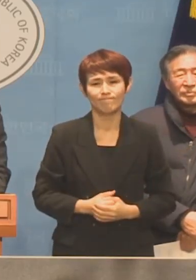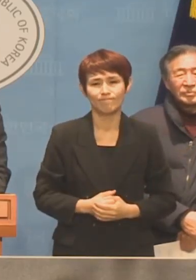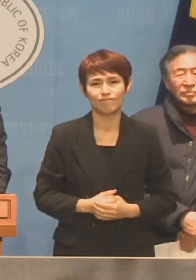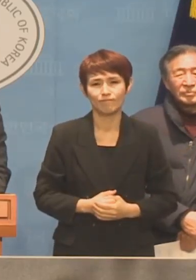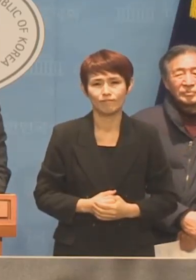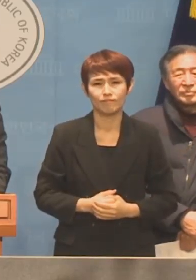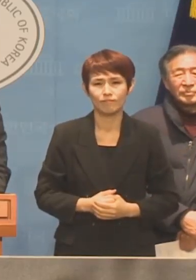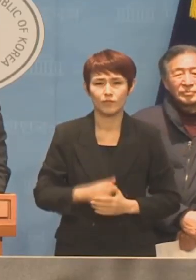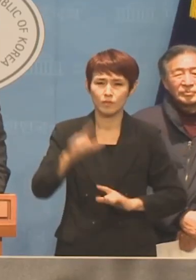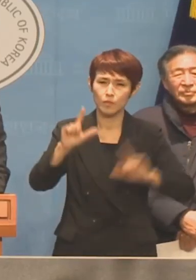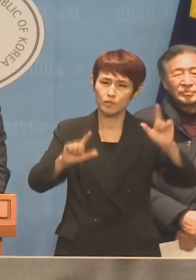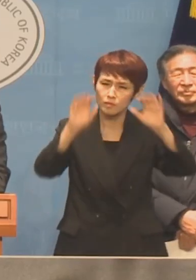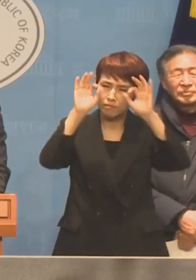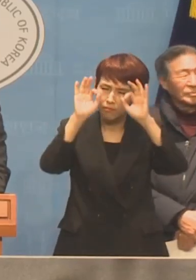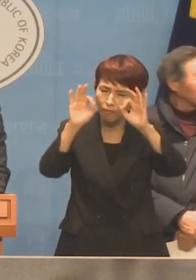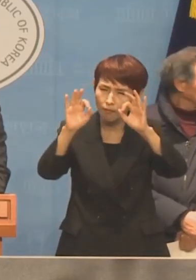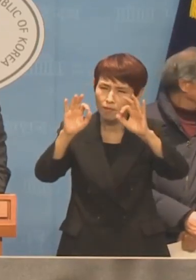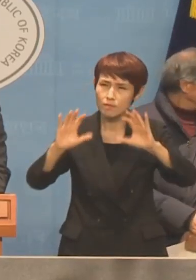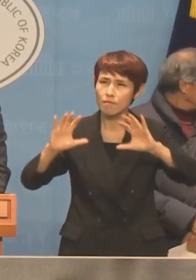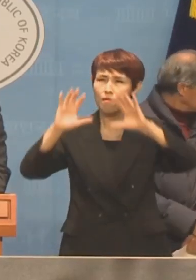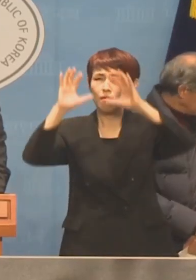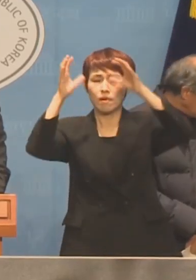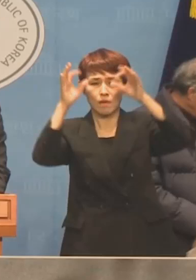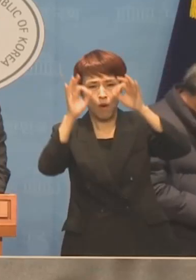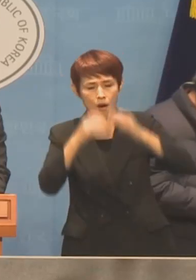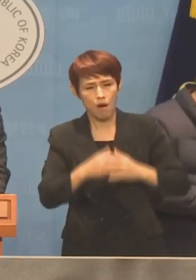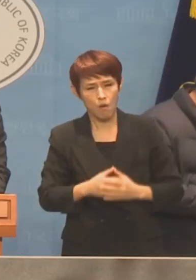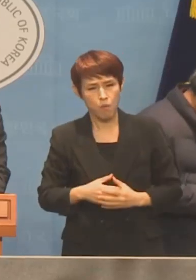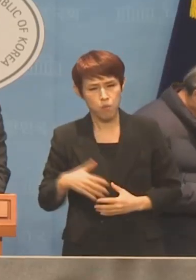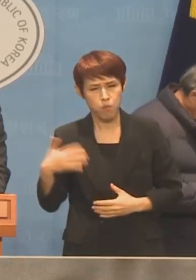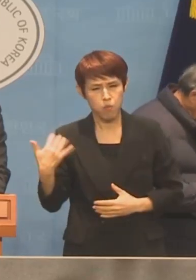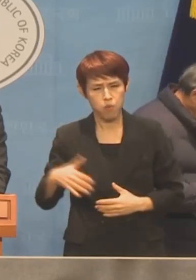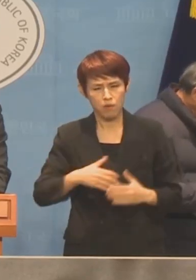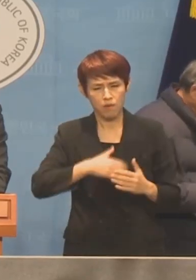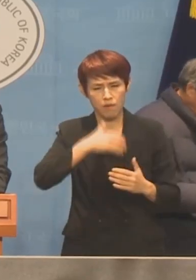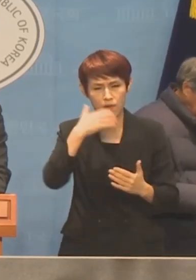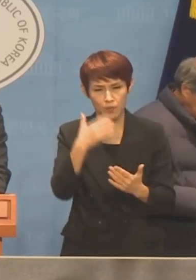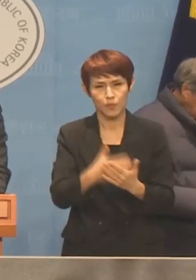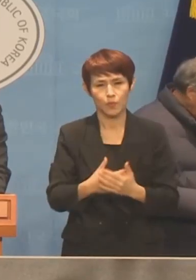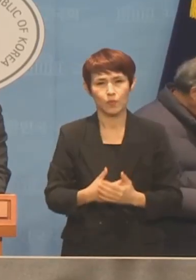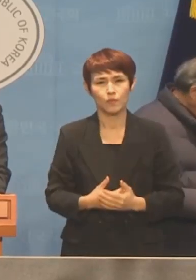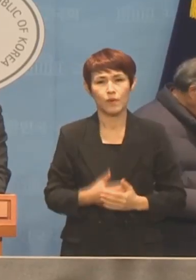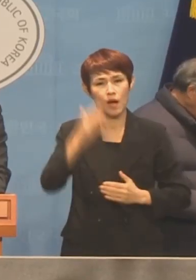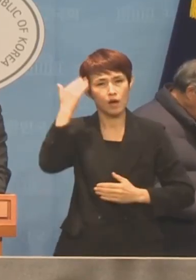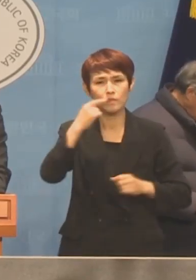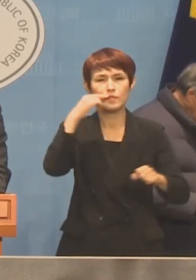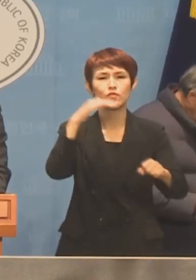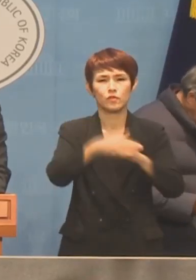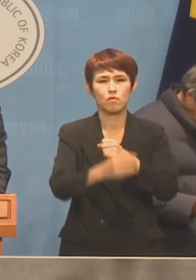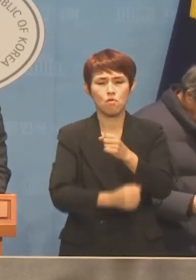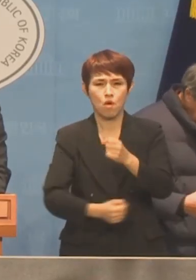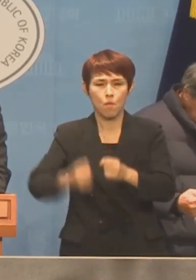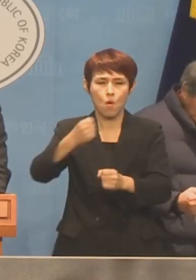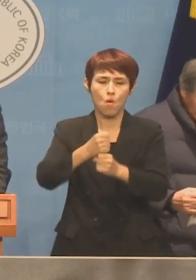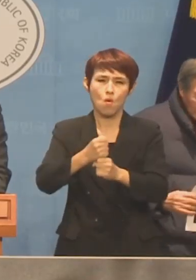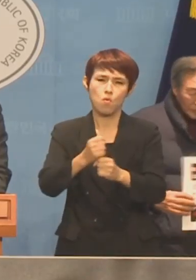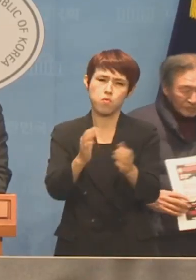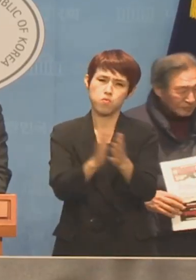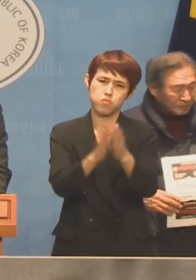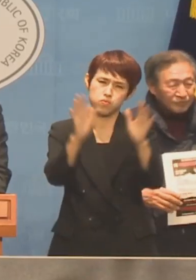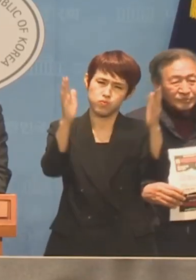이를 보면서 세계인이 감동했고 대한민국의 민주주의 회복력에